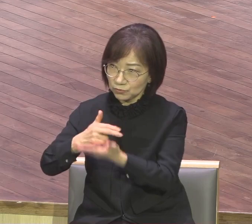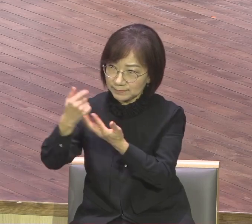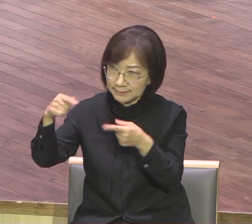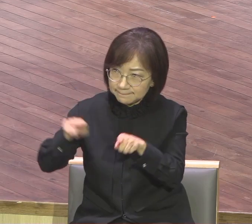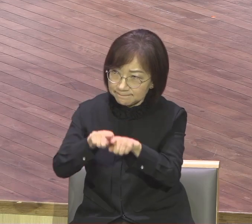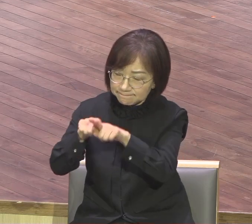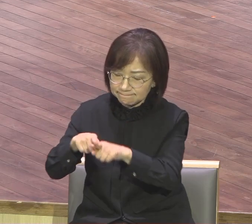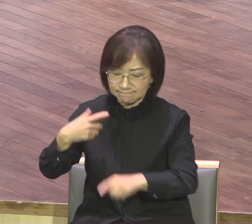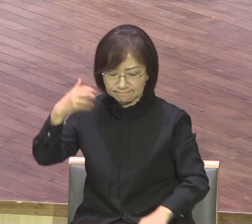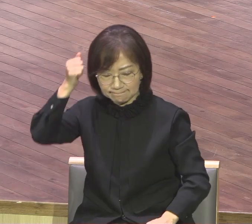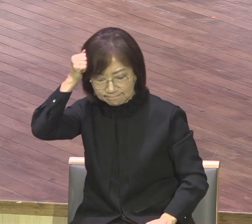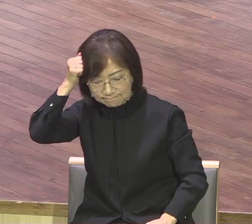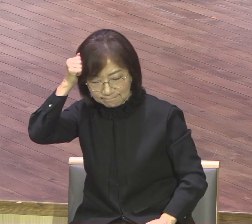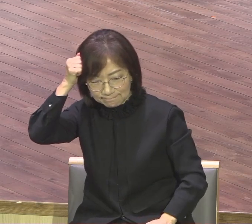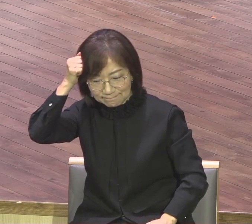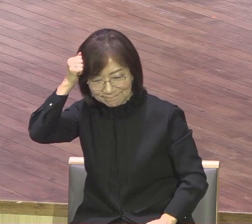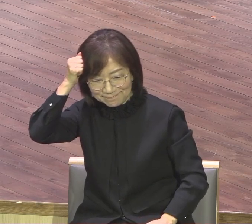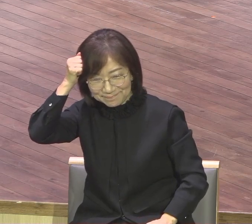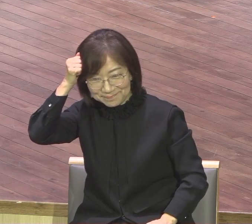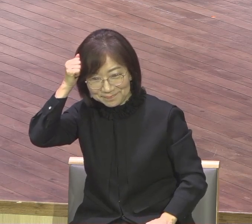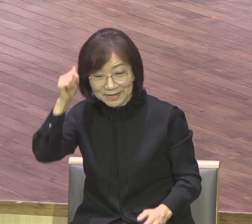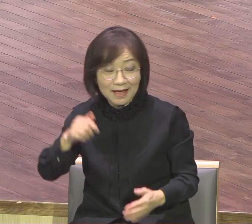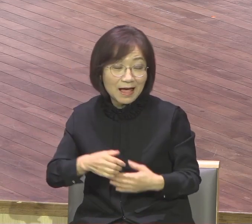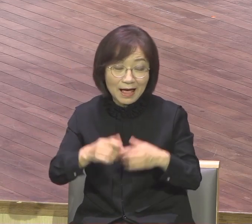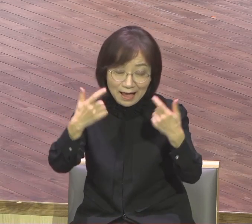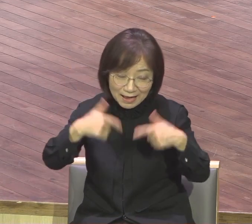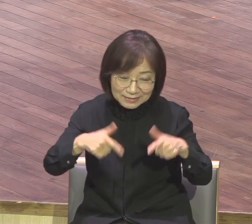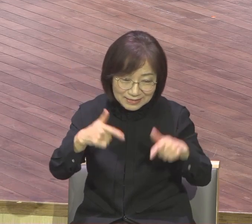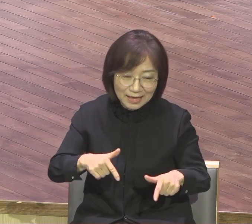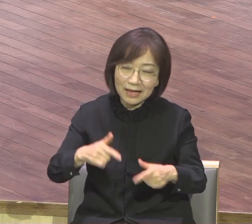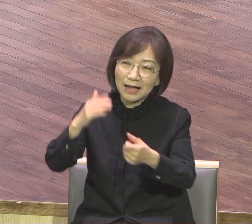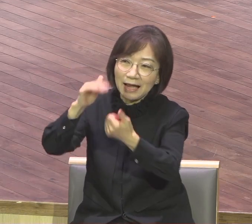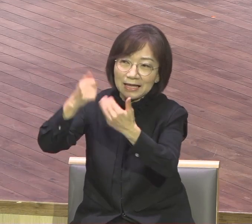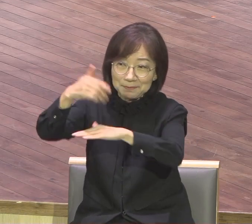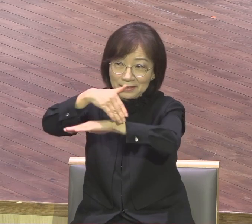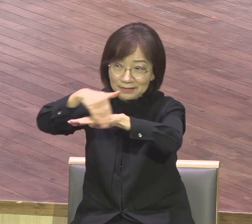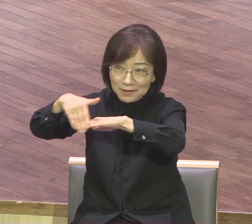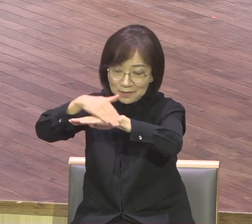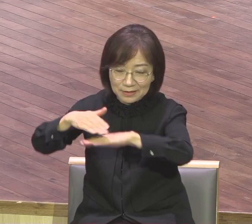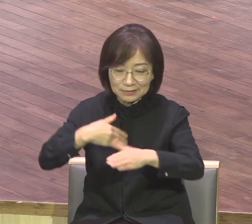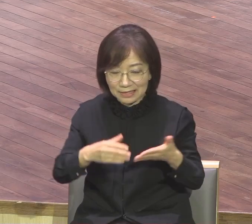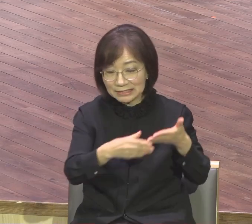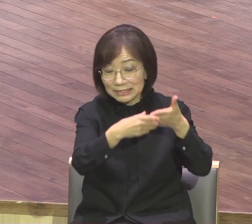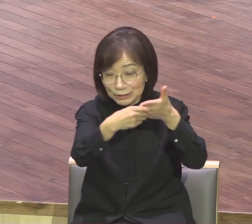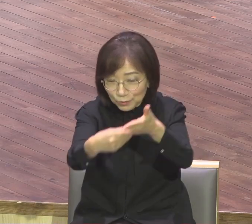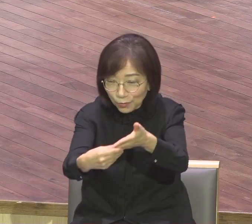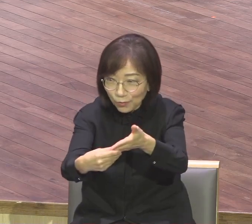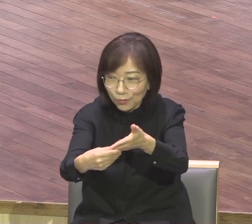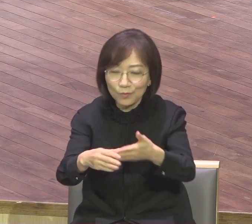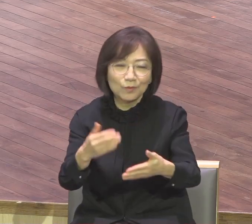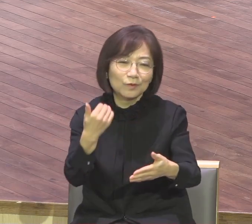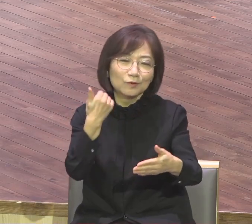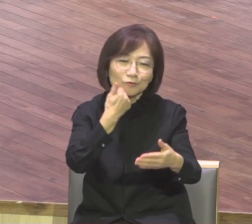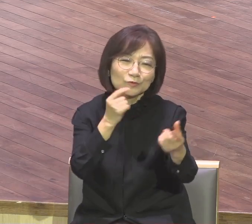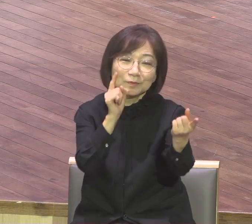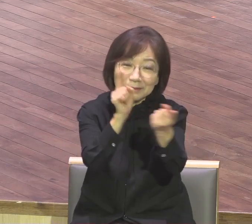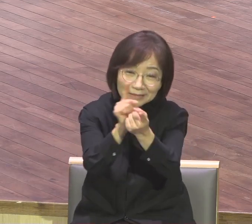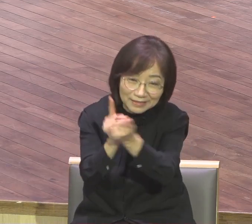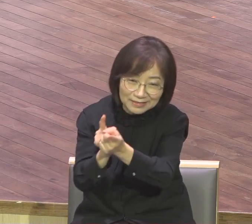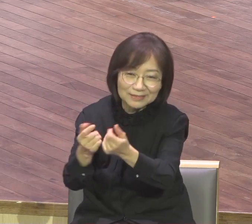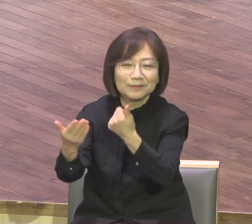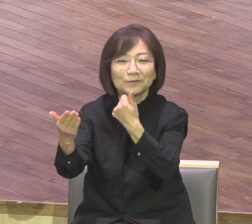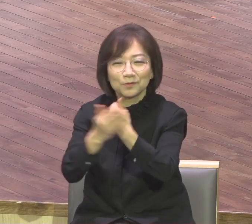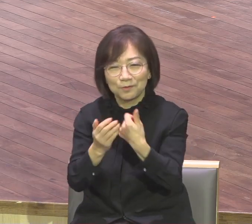아니고 가는 그것도 우연이 아니라 하나님의 절대 계획 속에 진행된다, con esta identidad, si ustedes con esta conciencia si va al